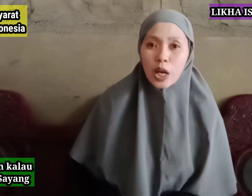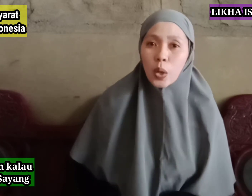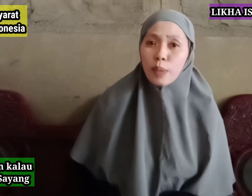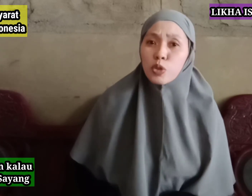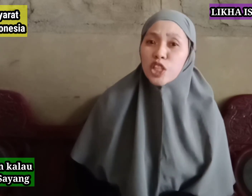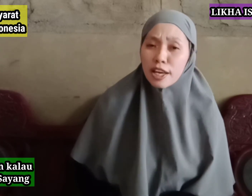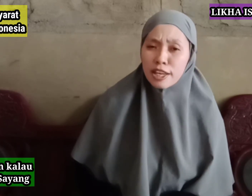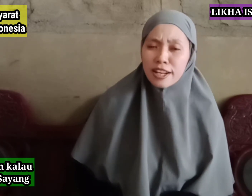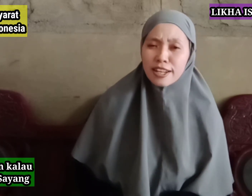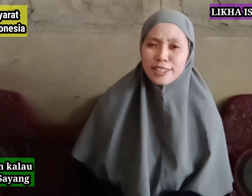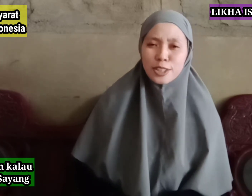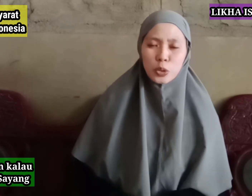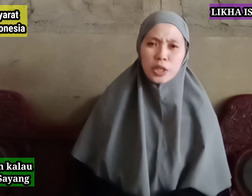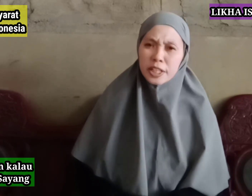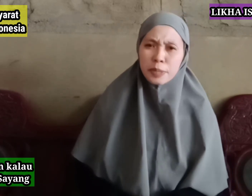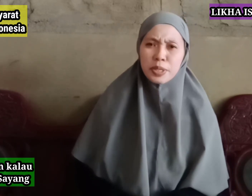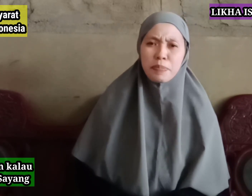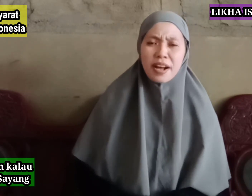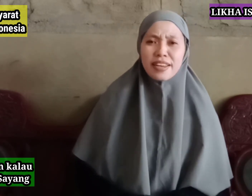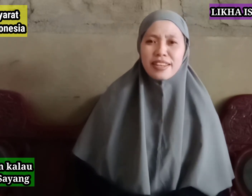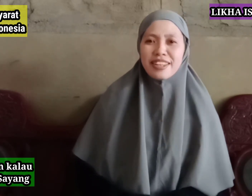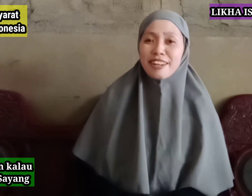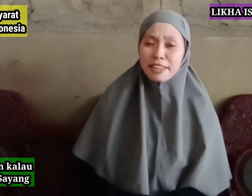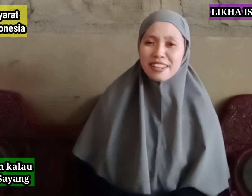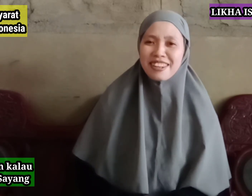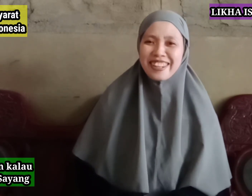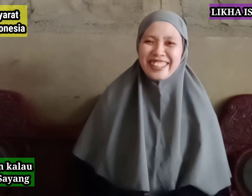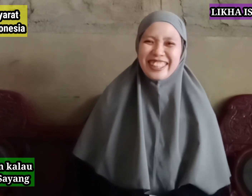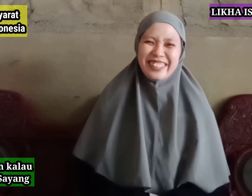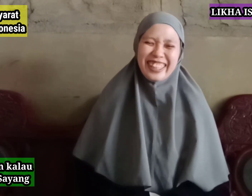kamu sayang gitu, jangan diam-diam baik, katakan